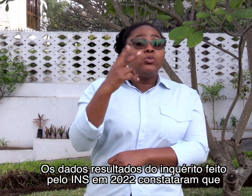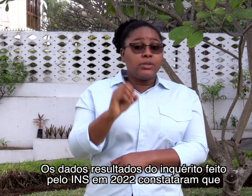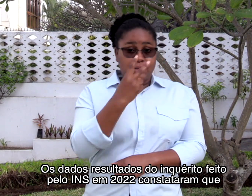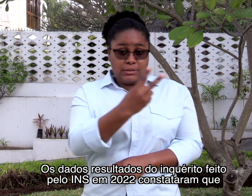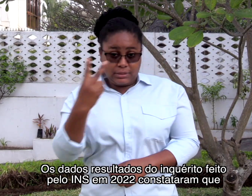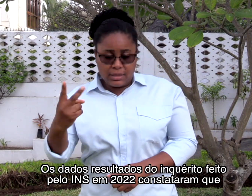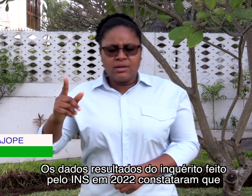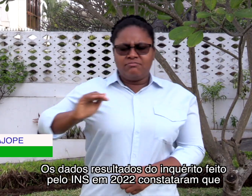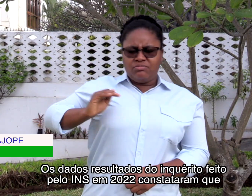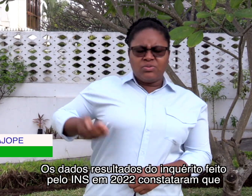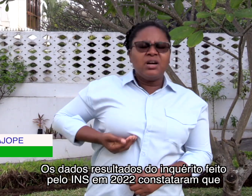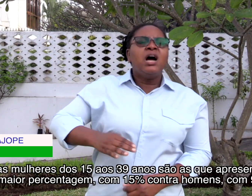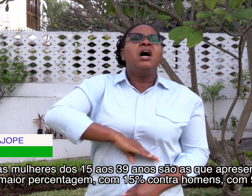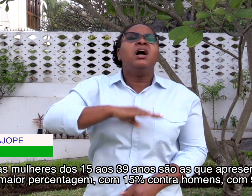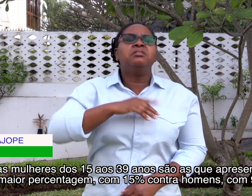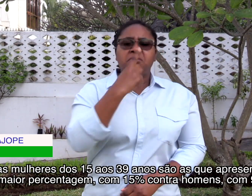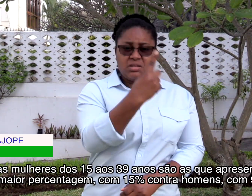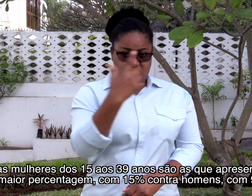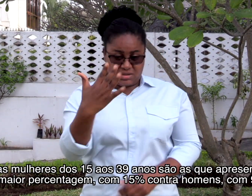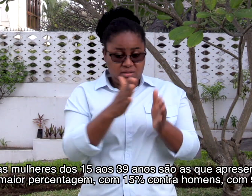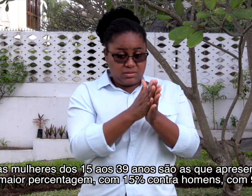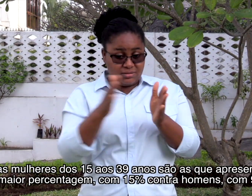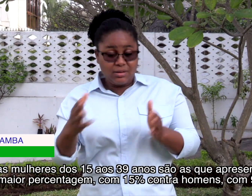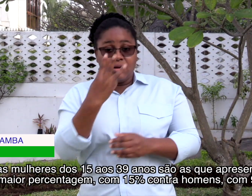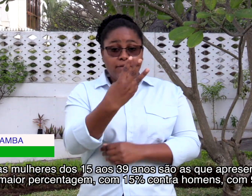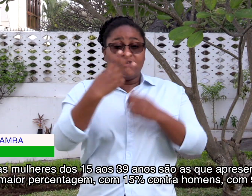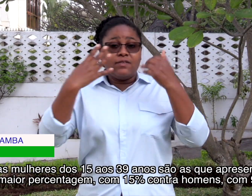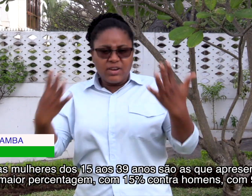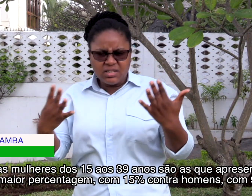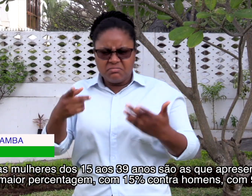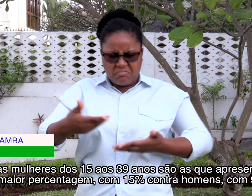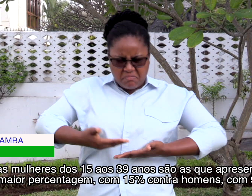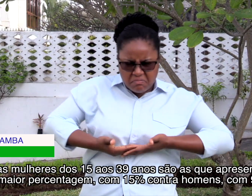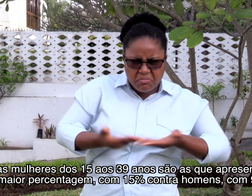2022 constataram que as mulheres dos 15 aos 39 anos